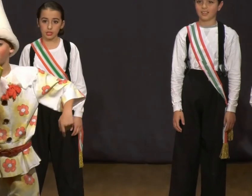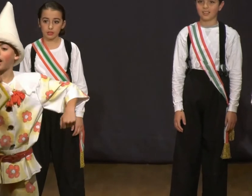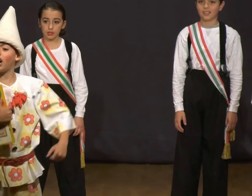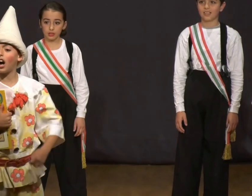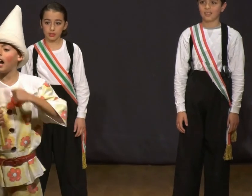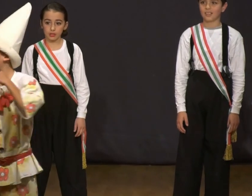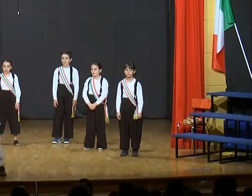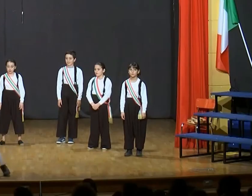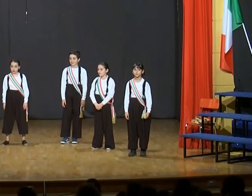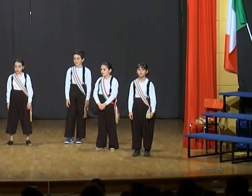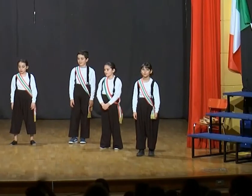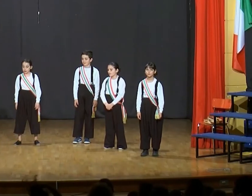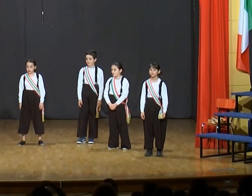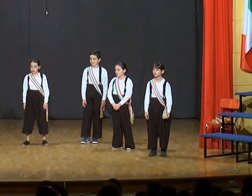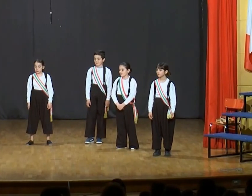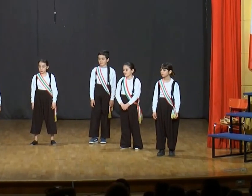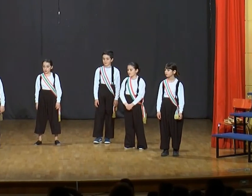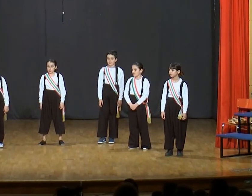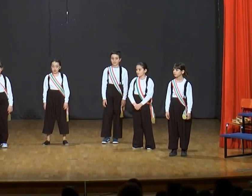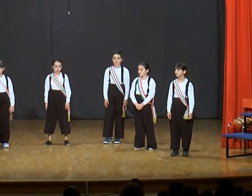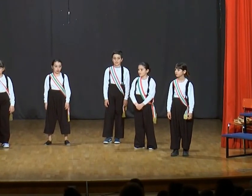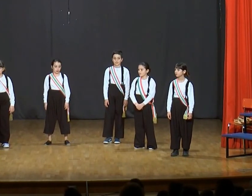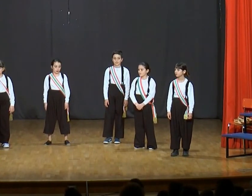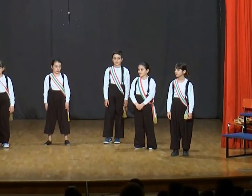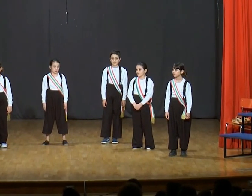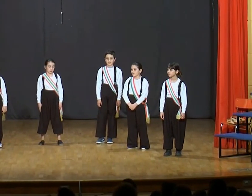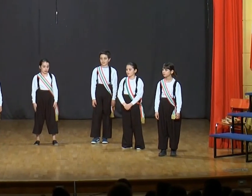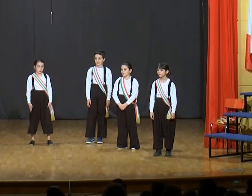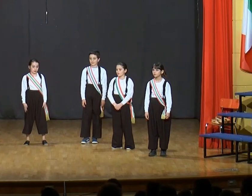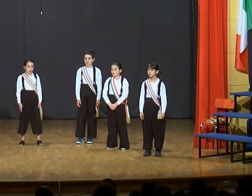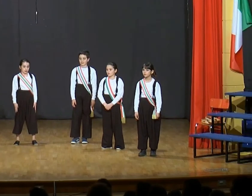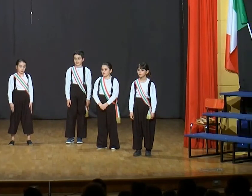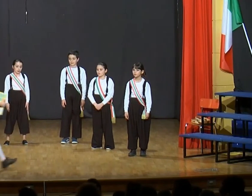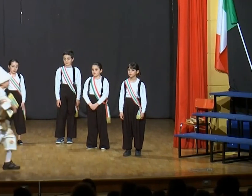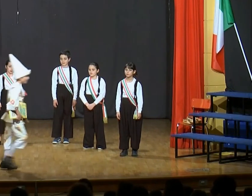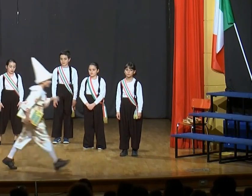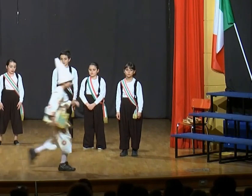Oggi imparerò a leggere. Domani imparerò a scrivere